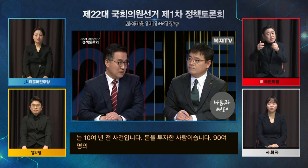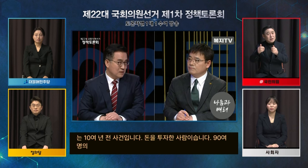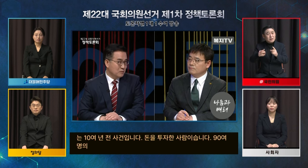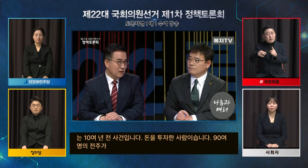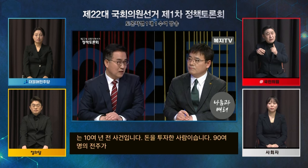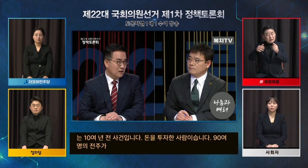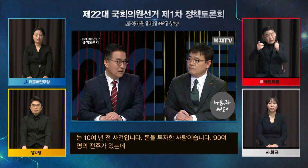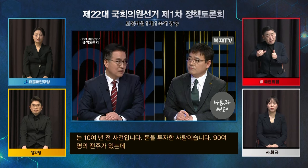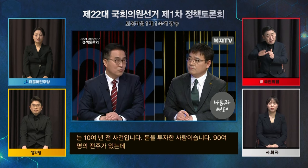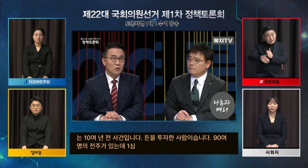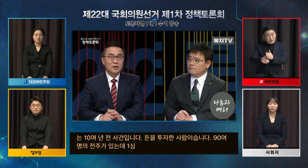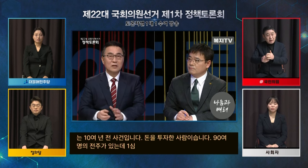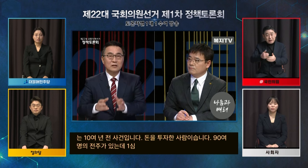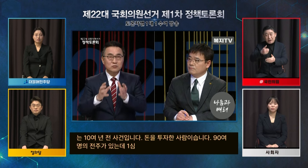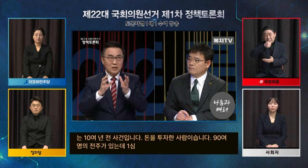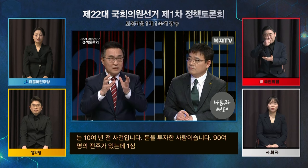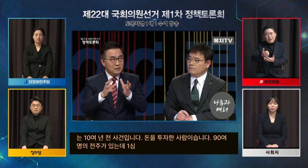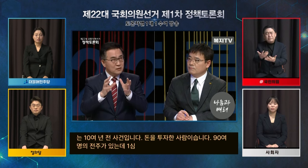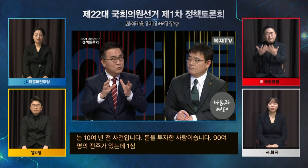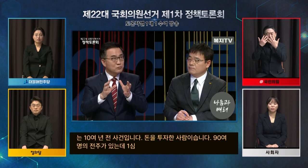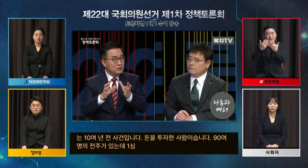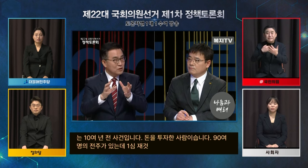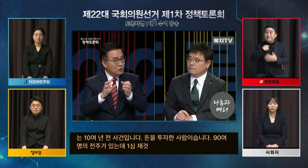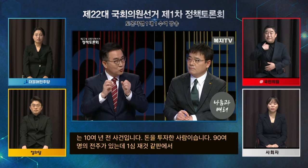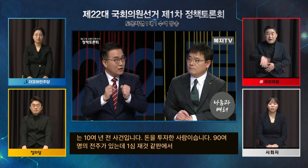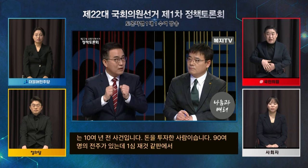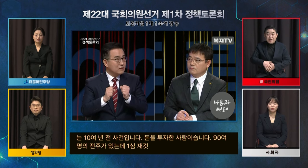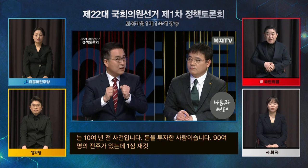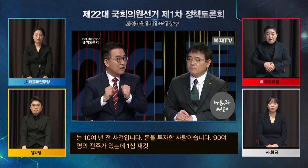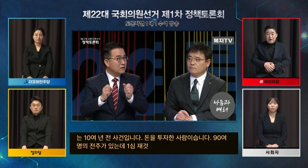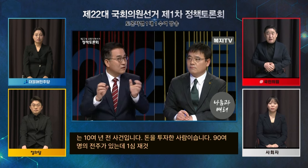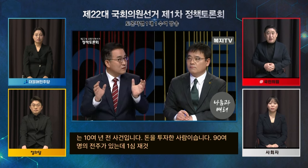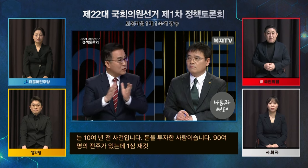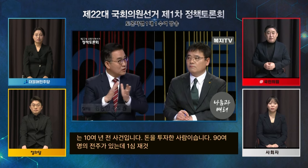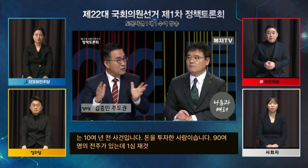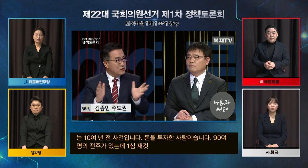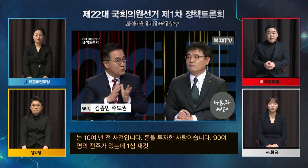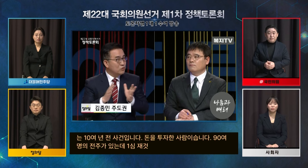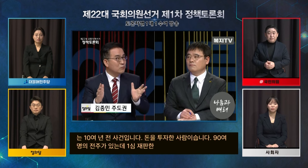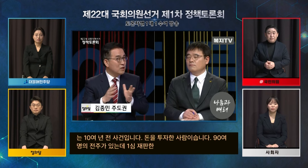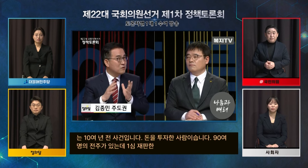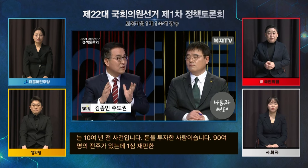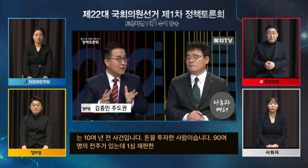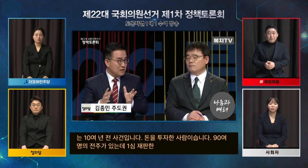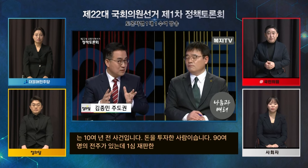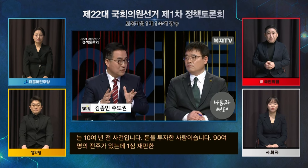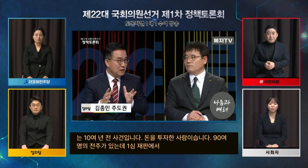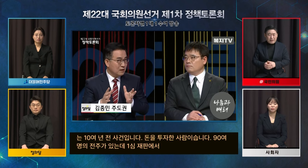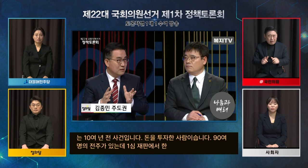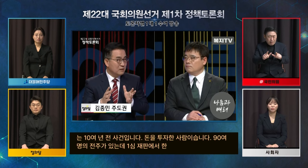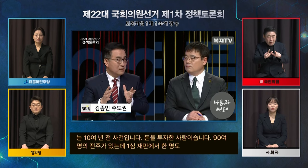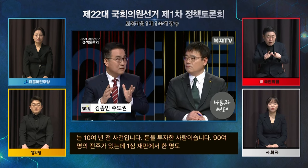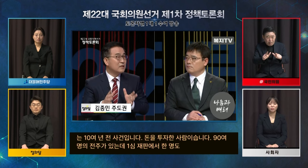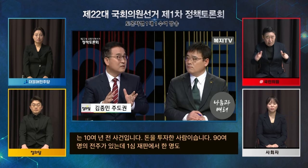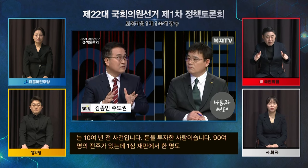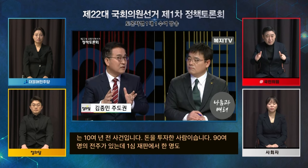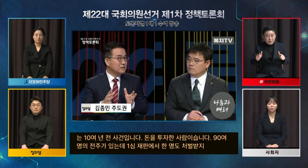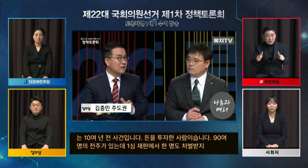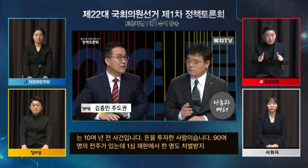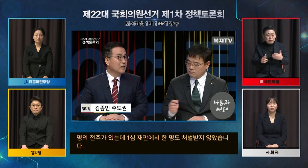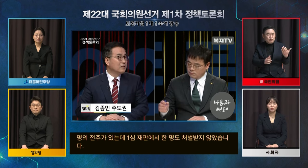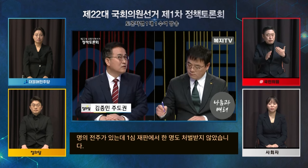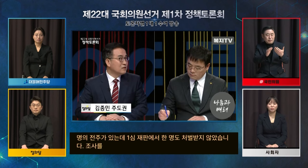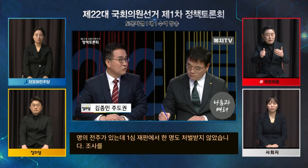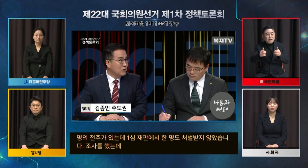처벌을 받지 않았습니다. 그리고 그중에 가장 큰 부분을 조사를 했는데 그 연료 여부가 입증되지 않았습니다. 그래서